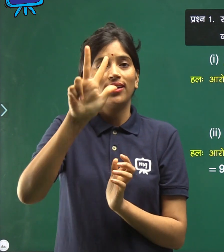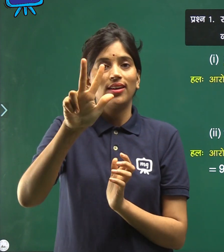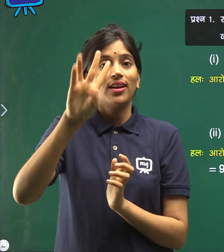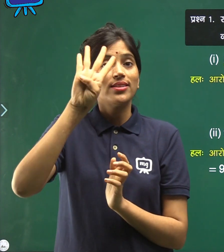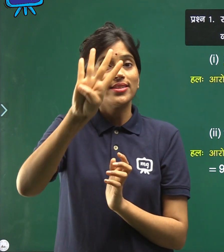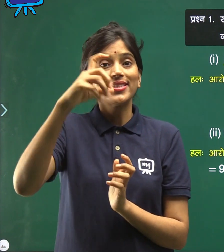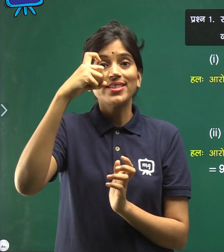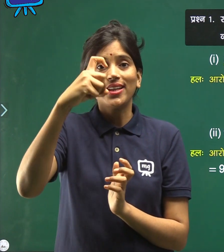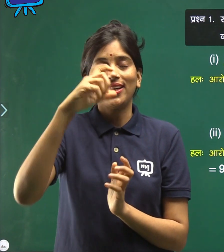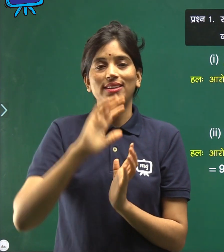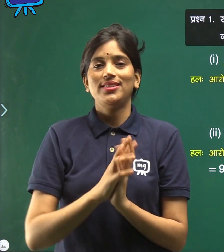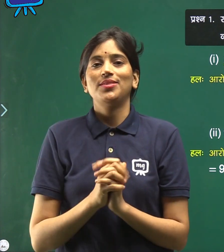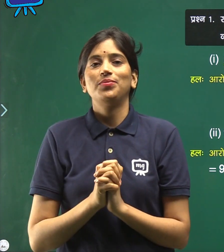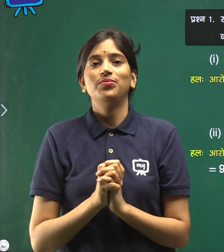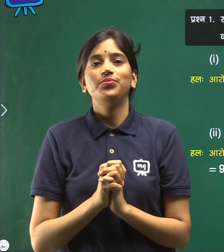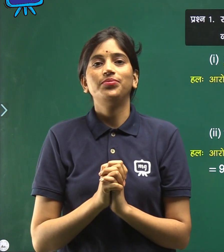847,